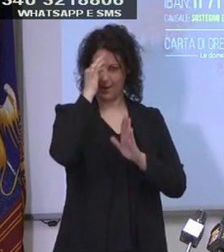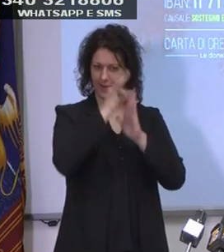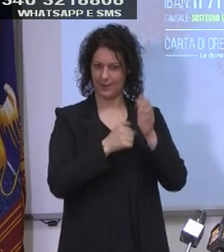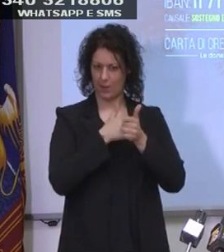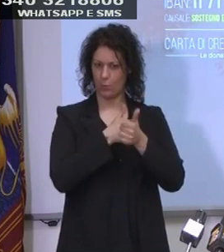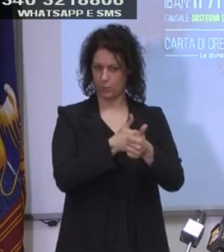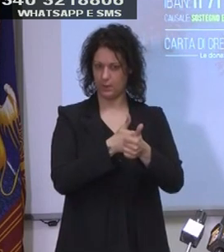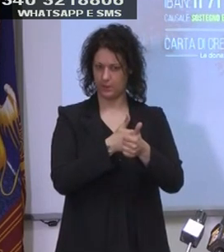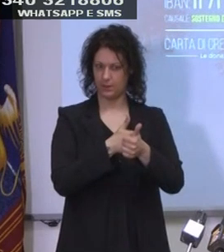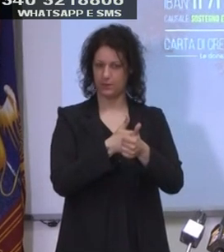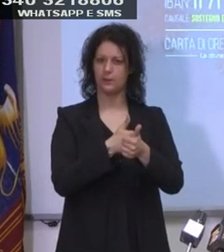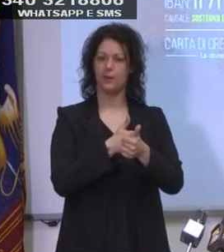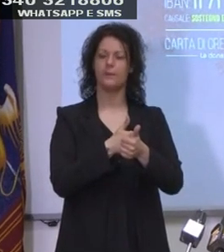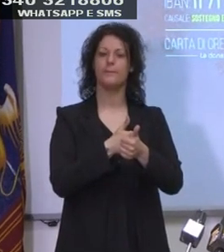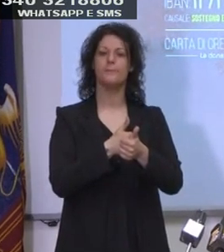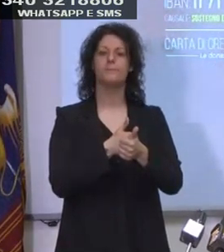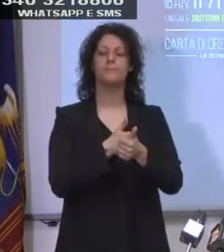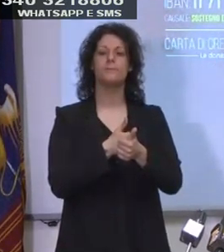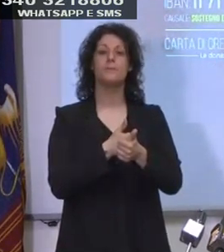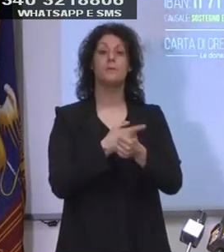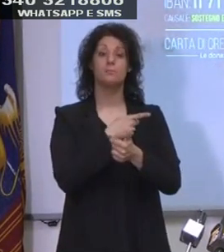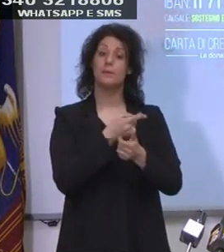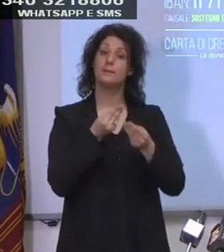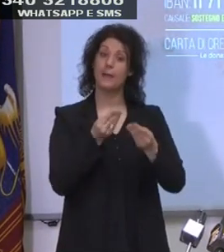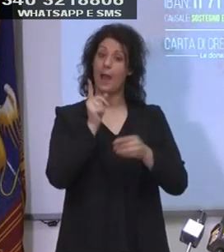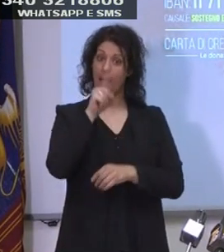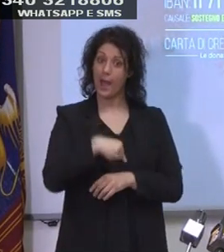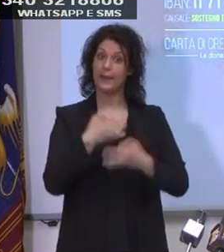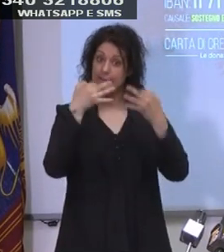con le altre regioni o da sole, assicurano